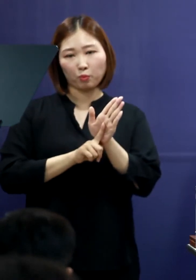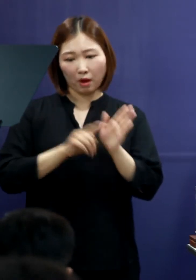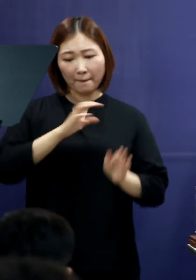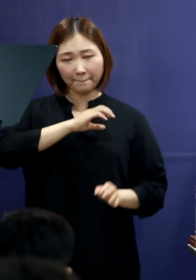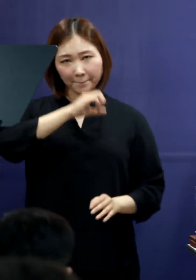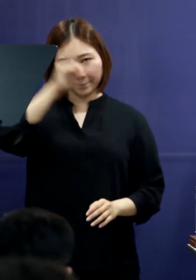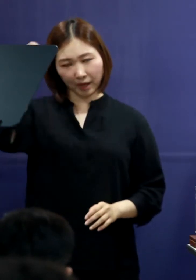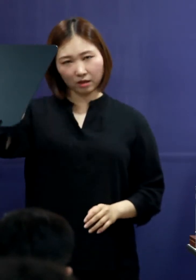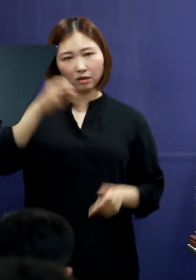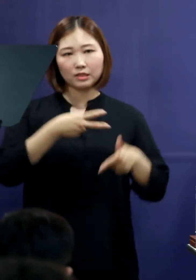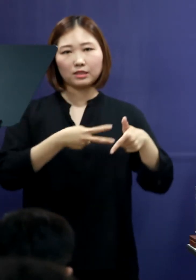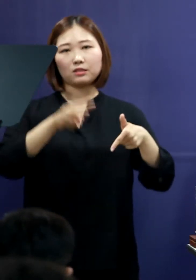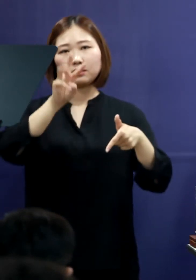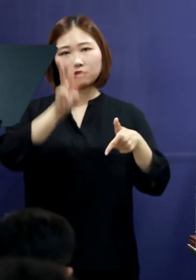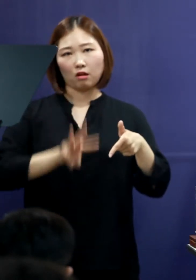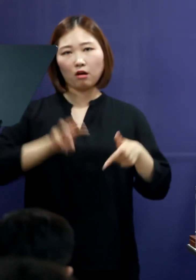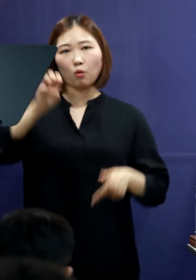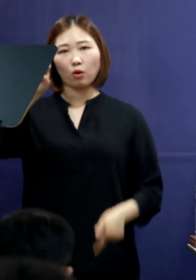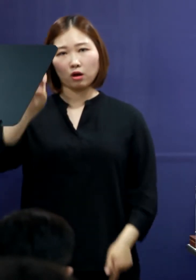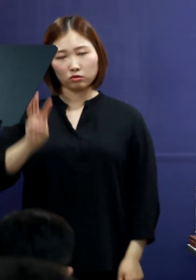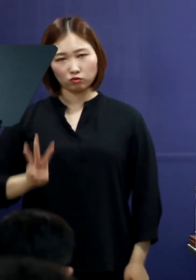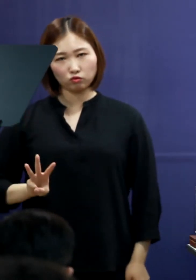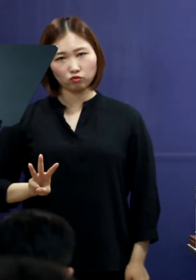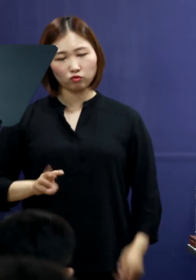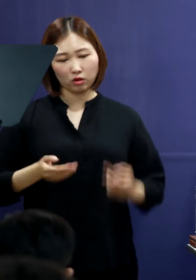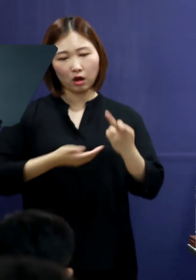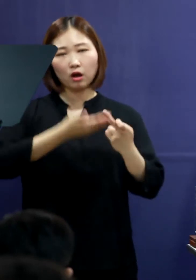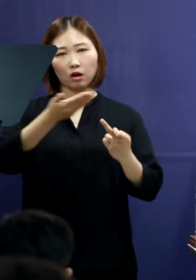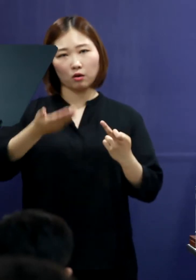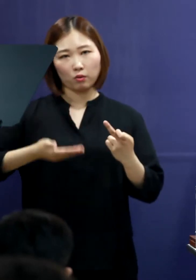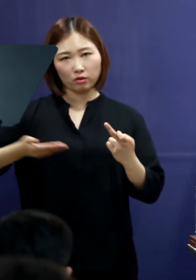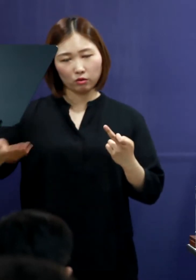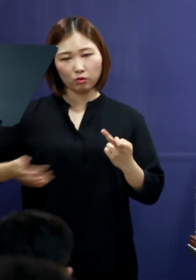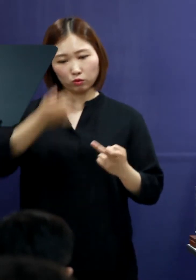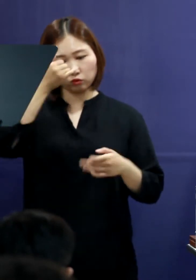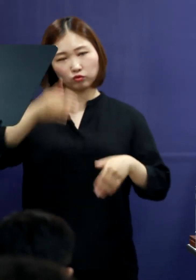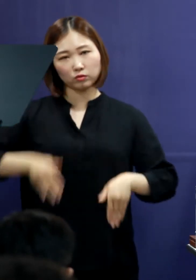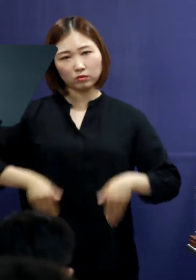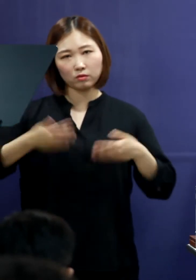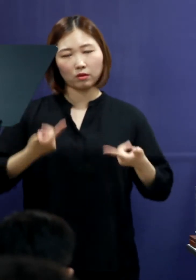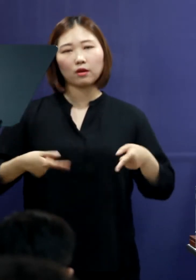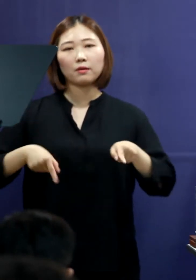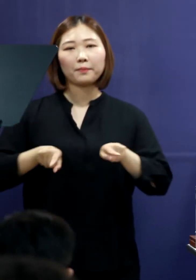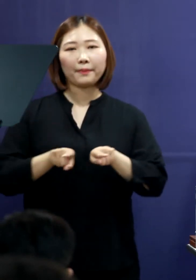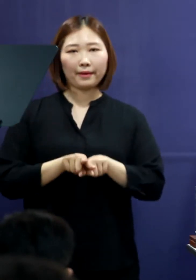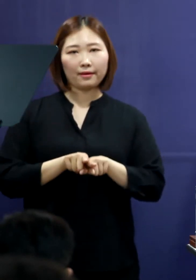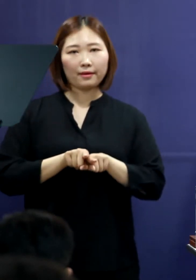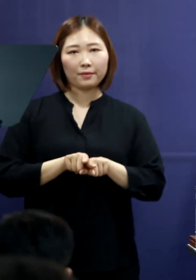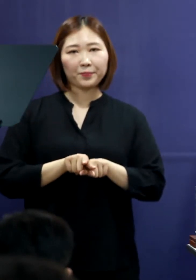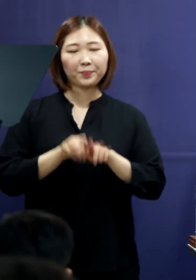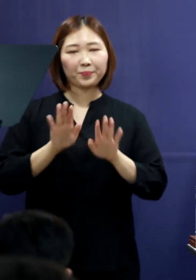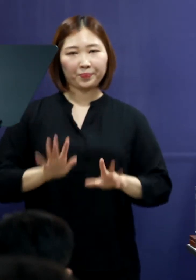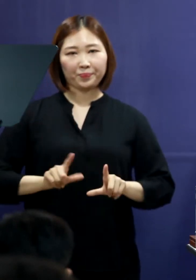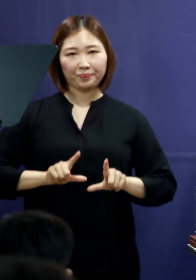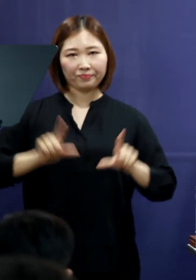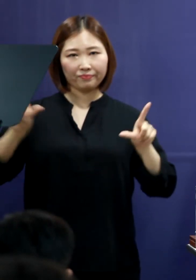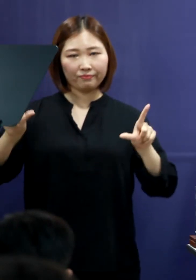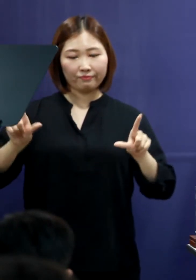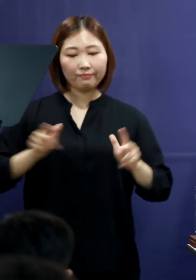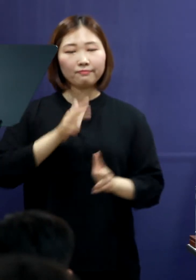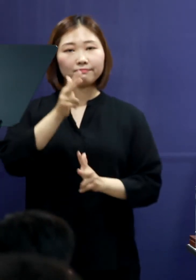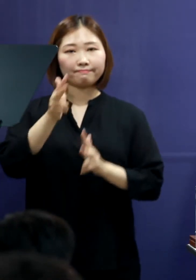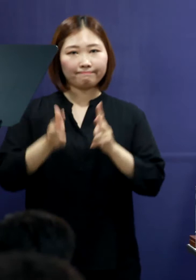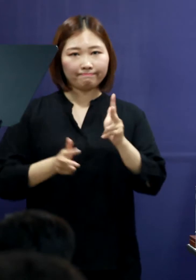선정이 돼서 인천, 광주, 강원도, 충남도와 함께 금년도